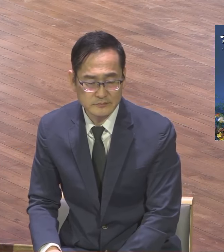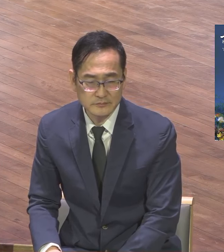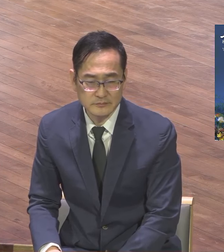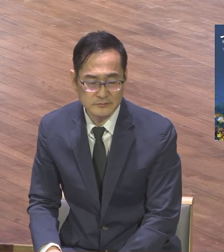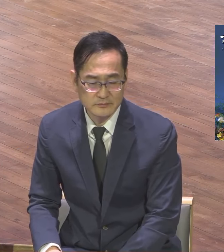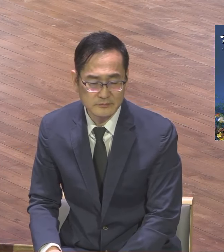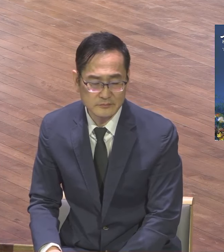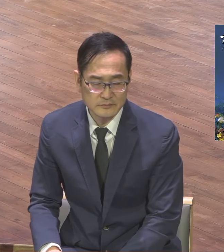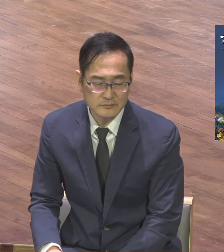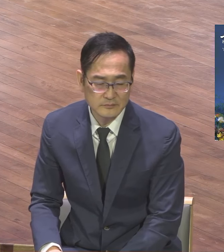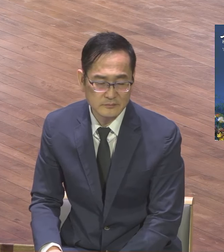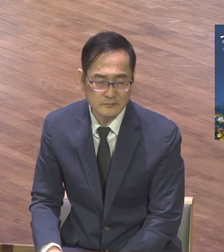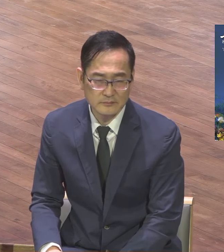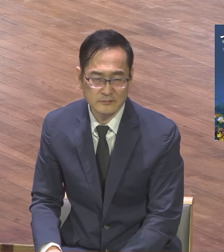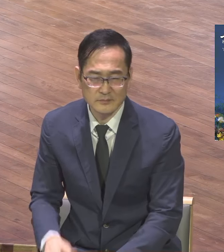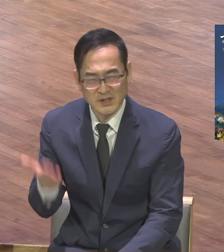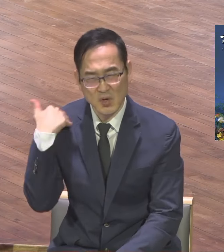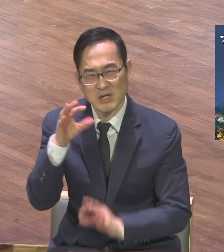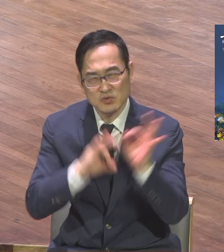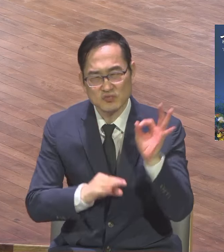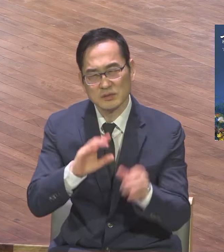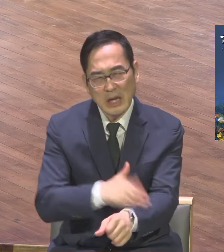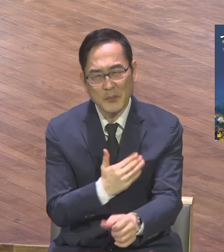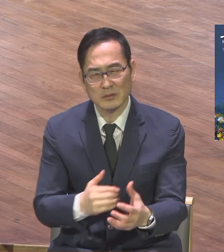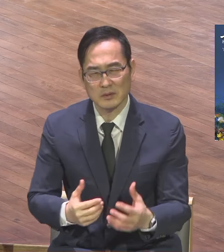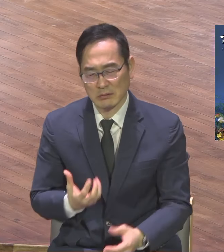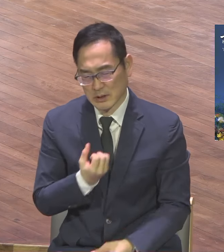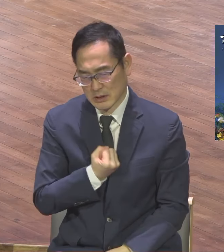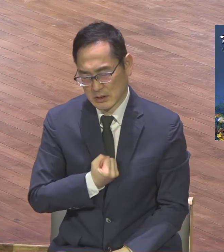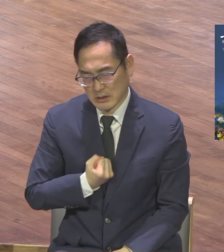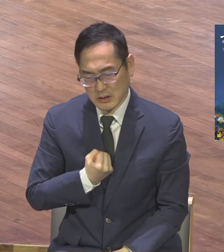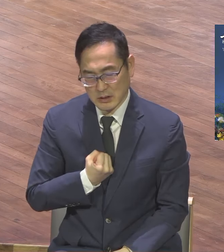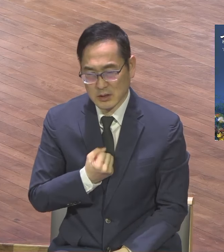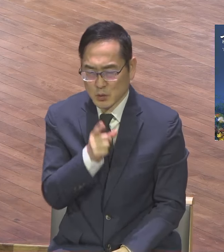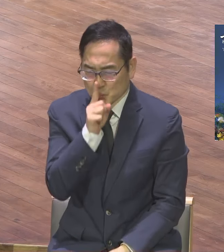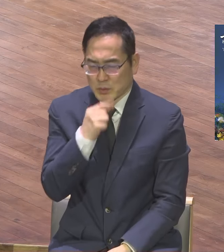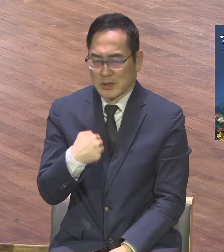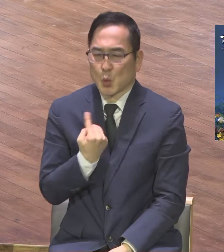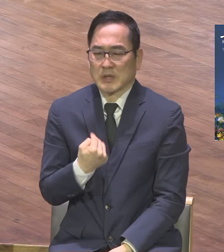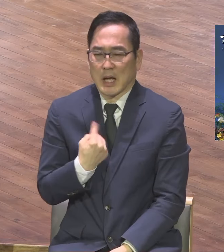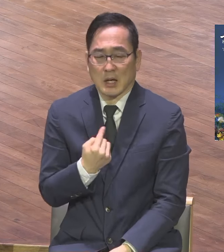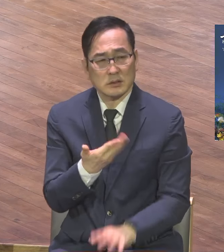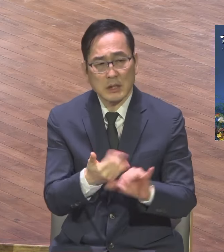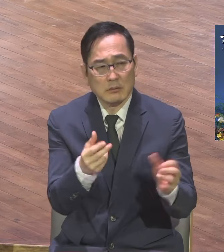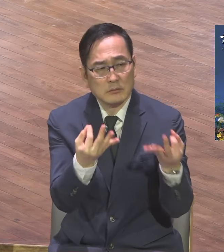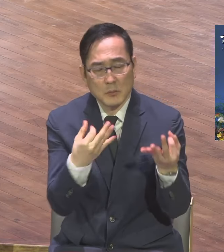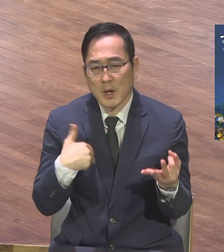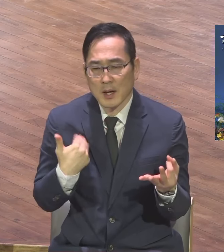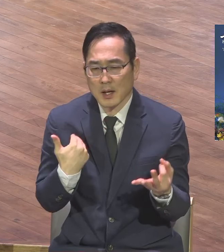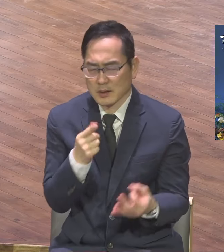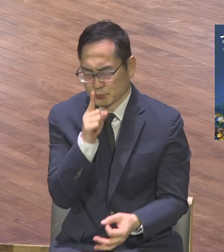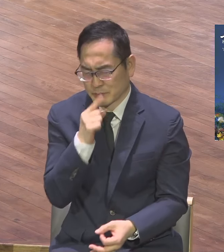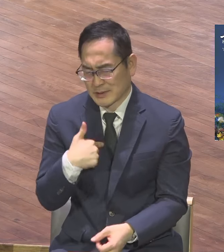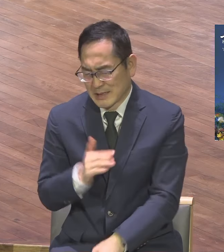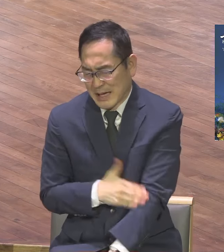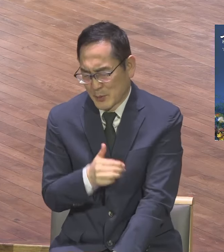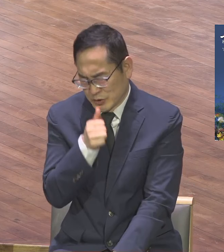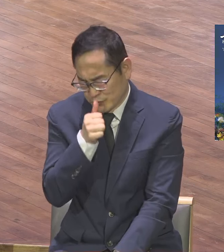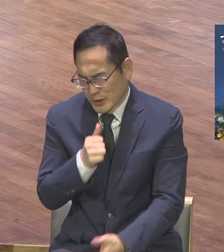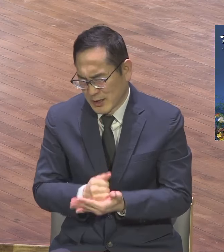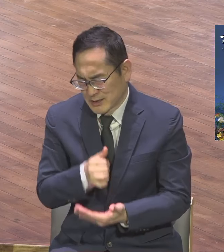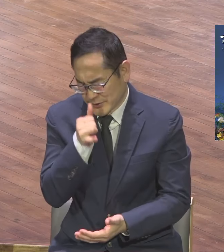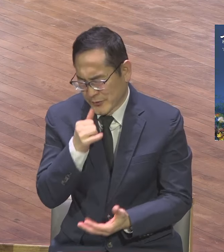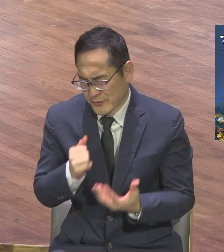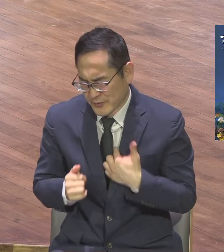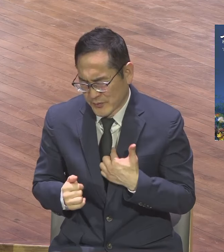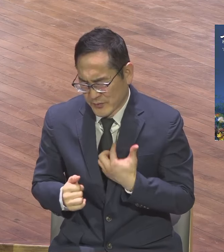때문에 탁 걸려있어. 아무도 몰라. 자기만 알아. 딱 걸려있어. 그 정죄의식이 딱